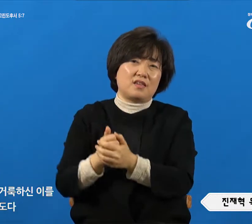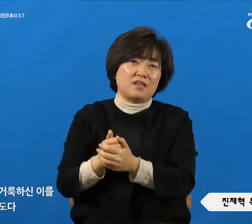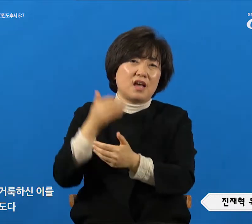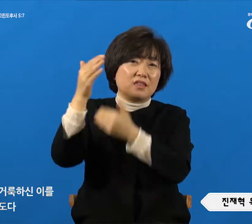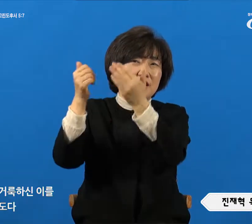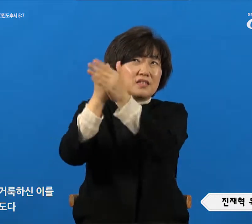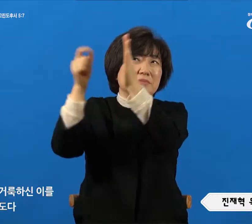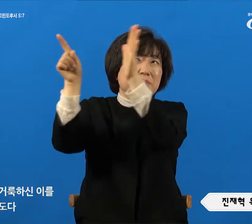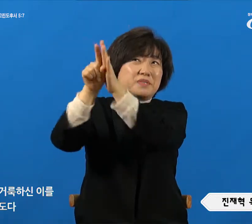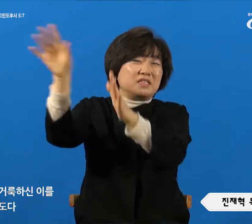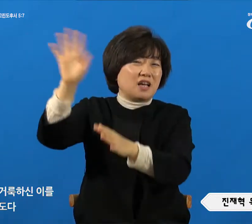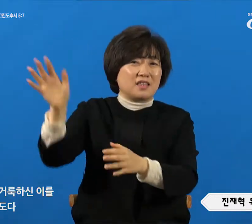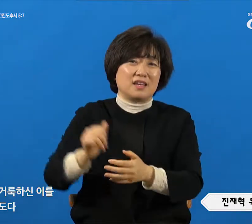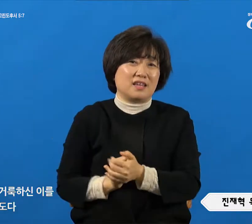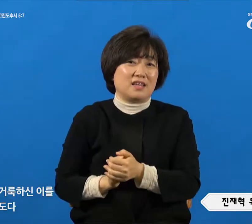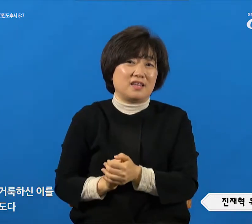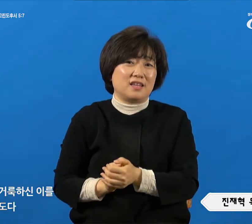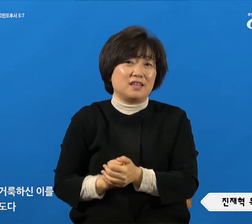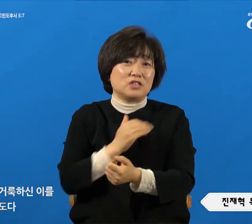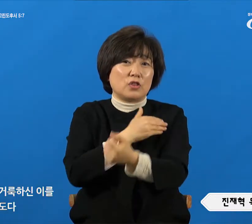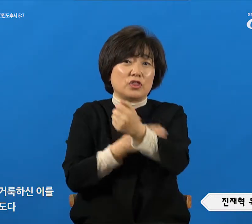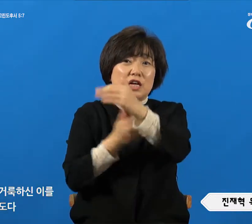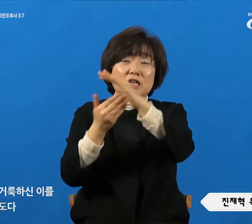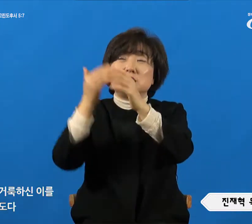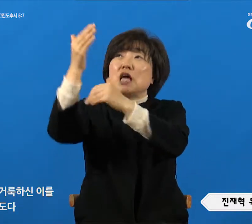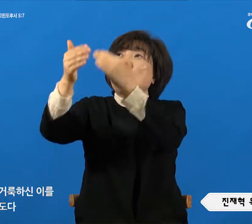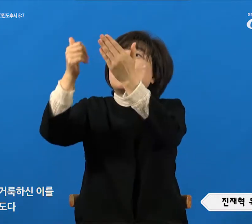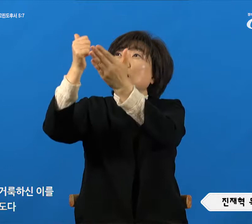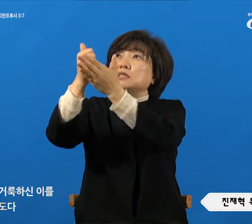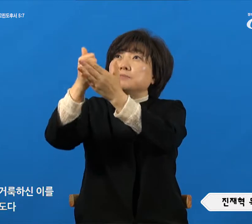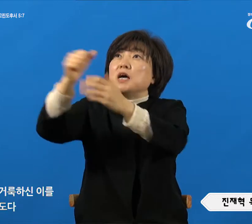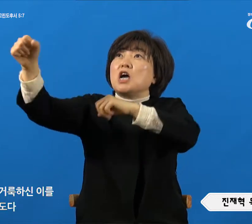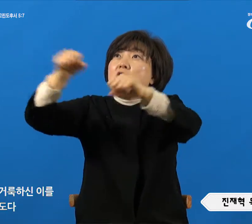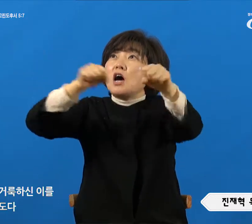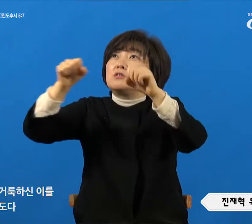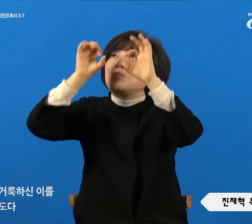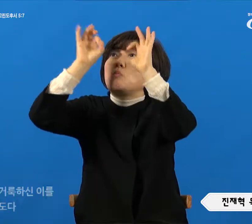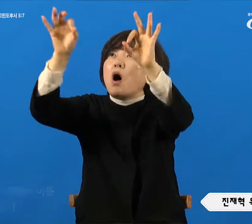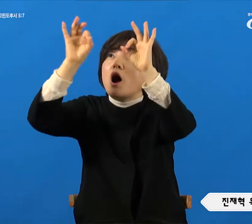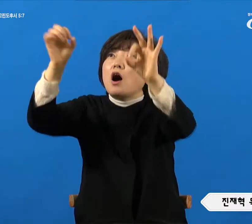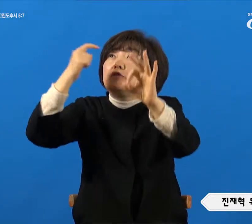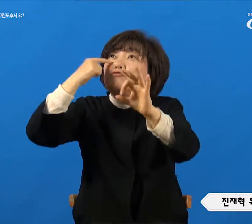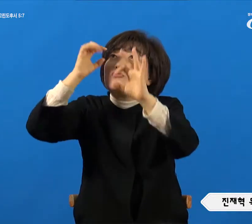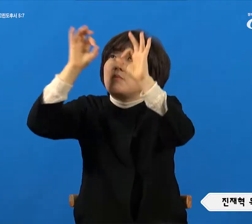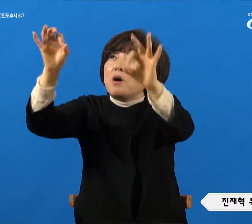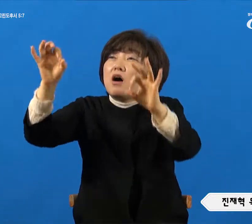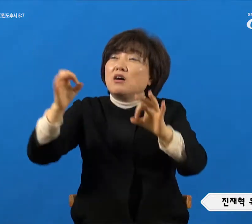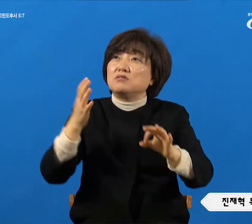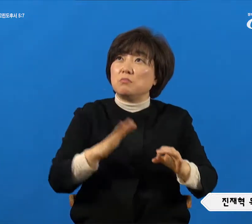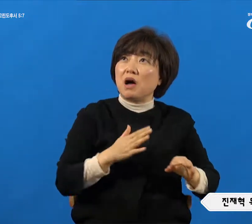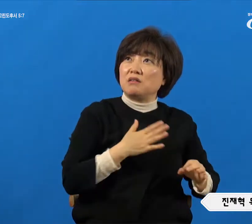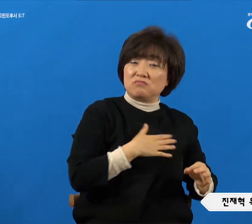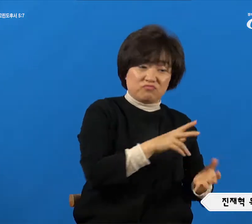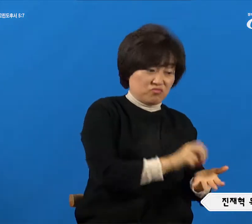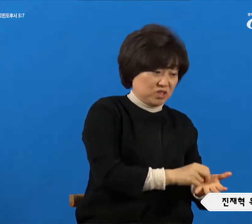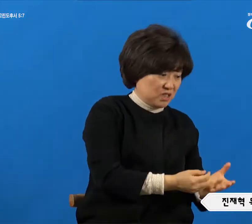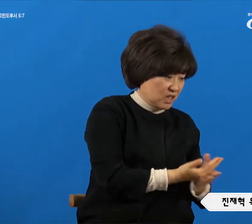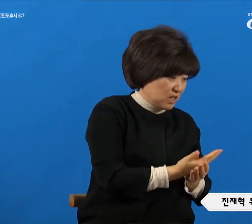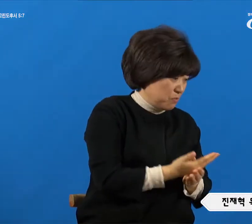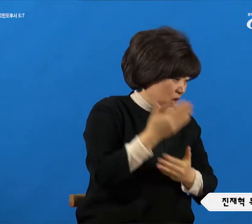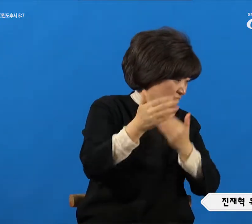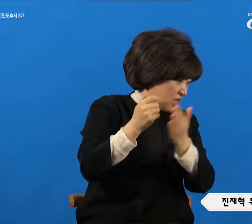믿지 못해서 전능하신 하나님의 능력을 보면서도 여전히 그들의 문제 가운데 하나님을